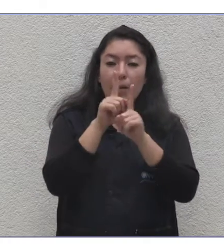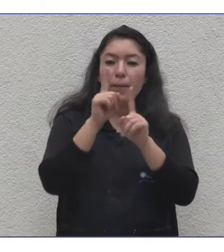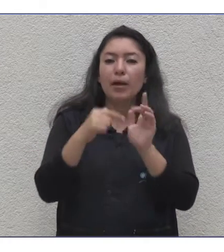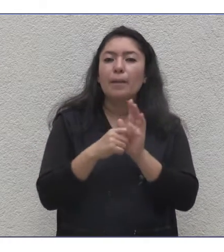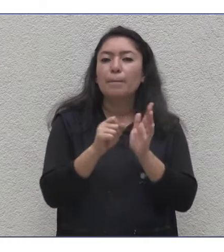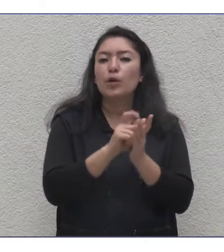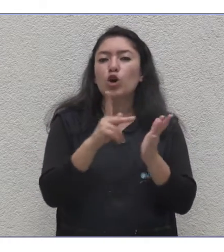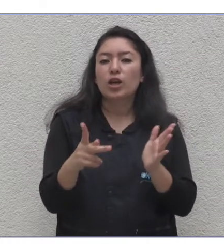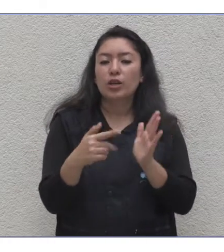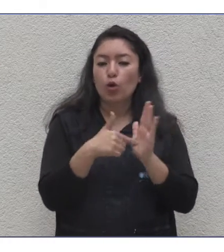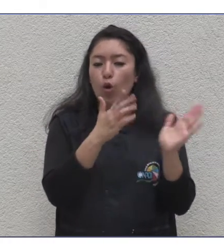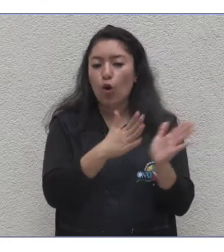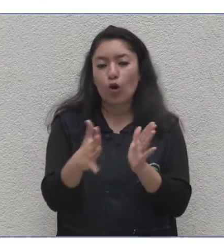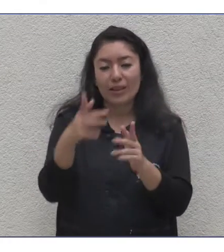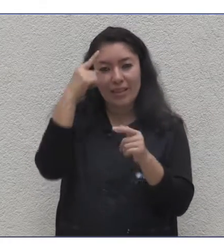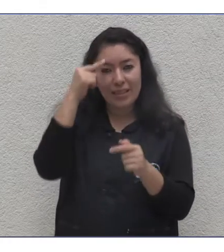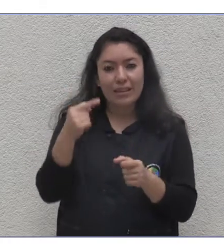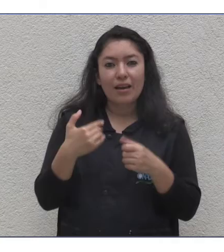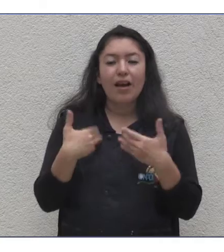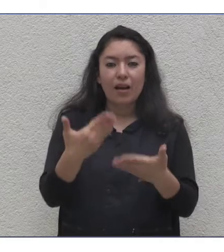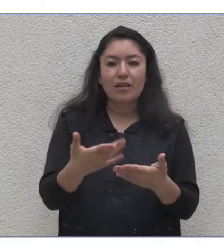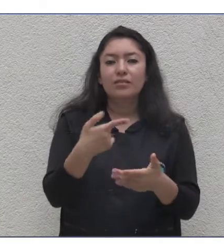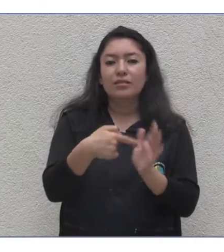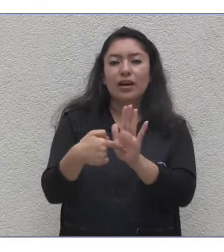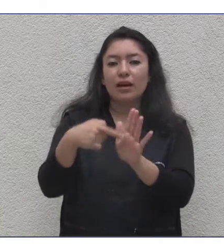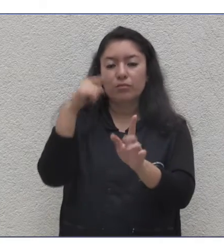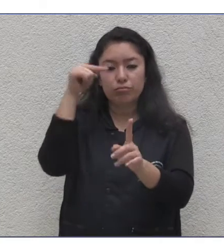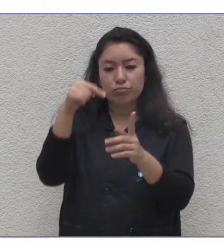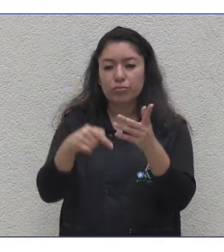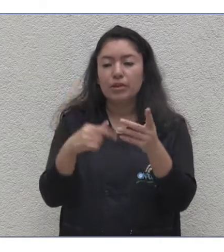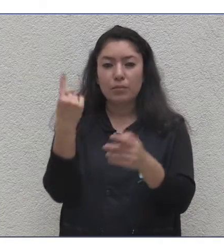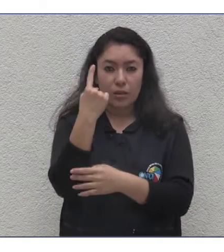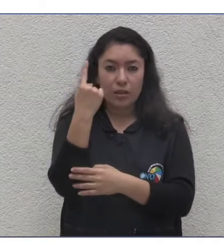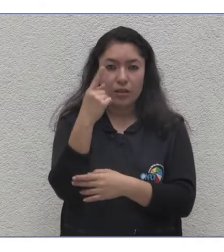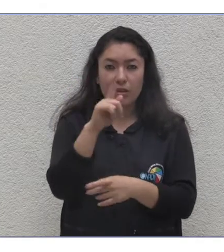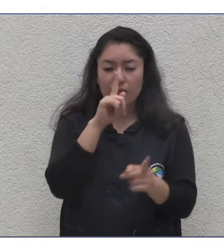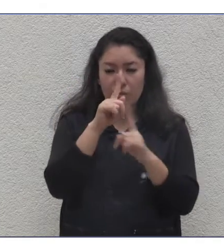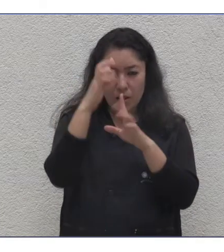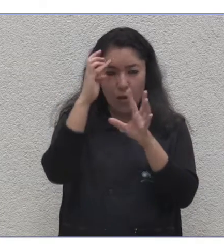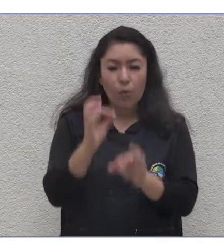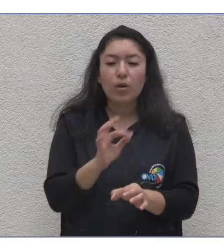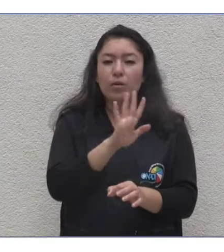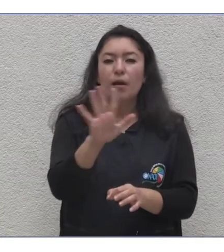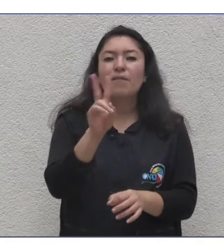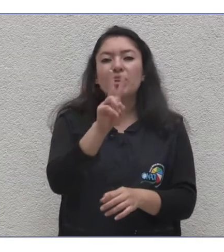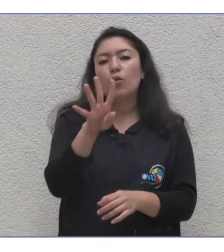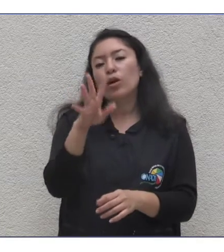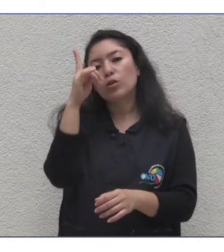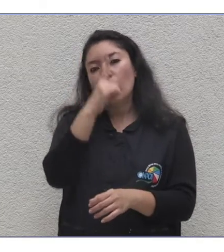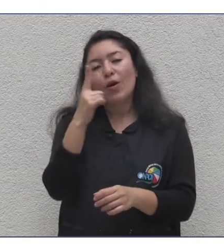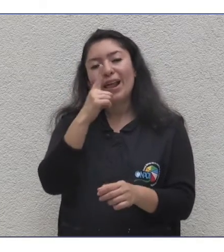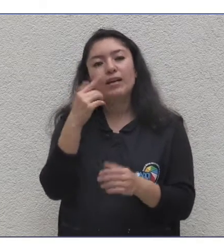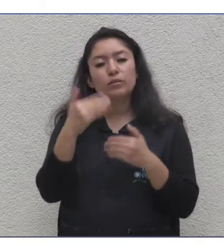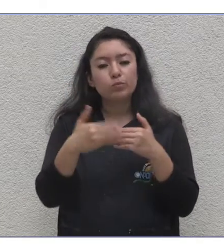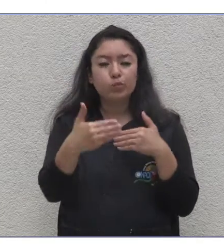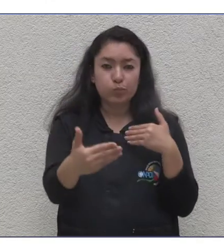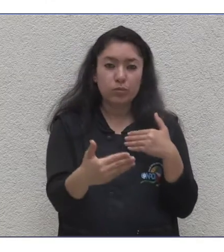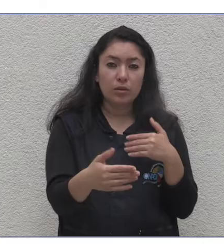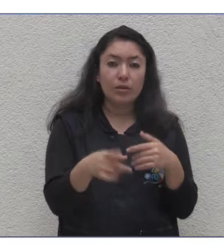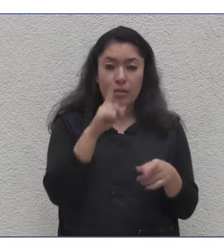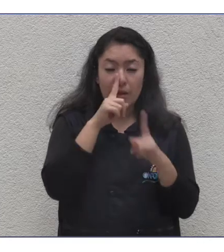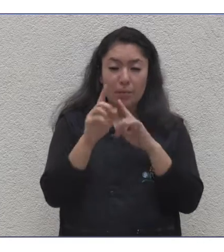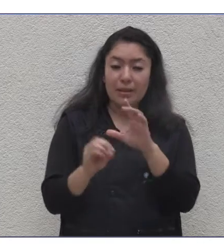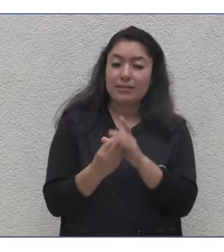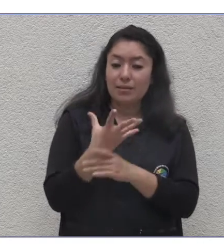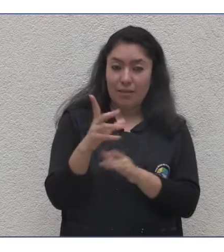orden del día de las sesiones ordinarias y extraordinarias en el Pleno y comisiones con 24 horas de anticipación,